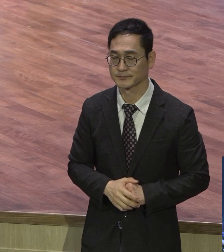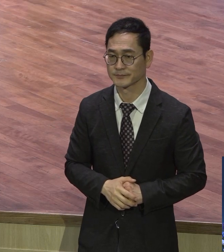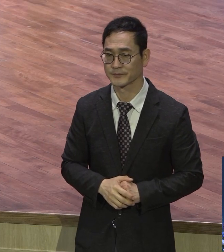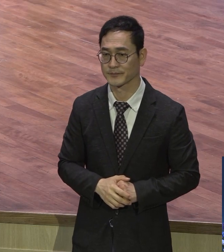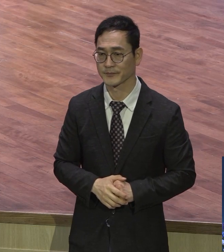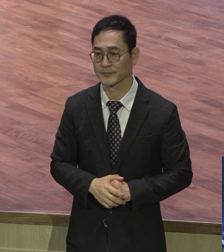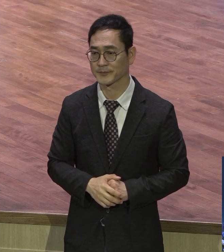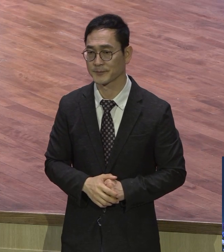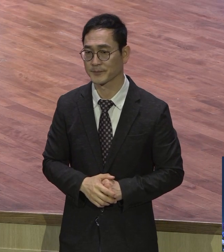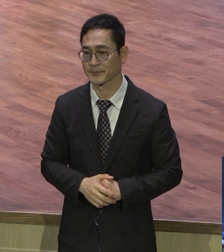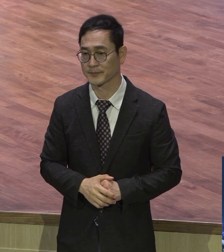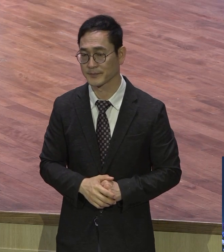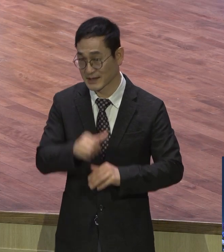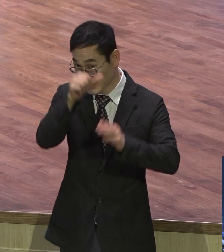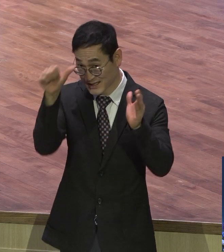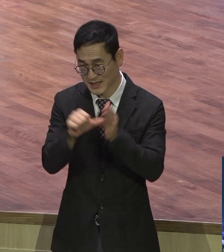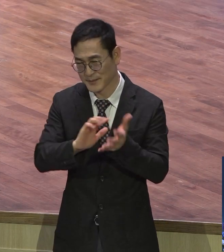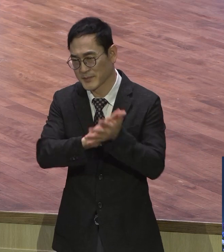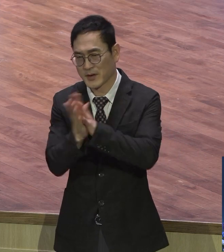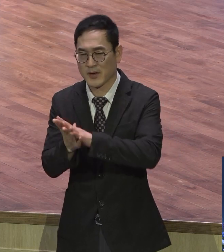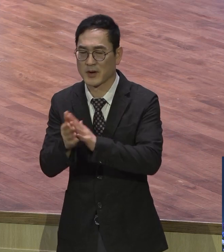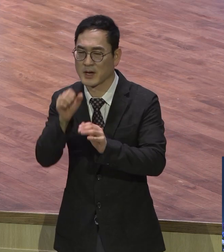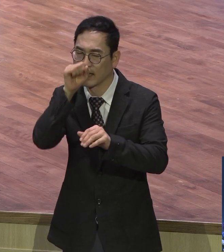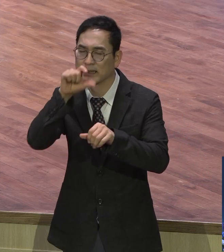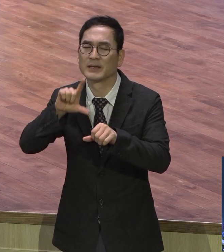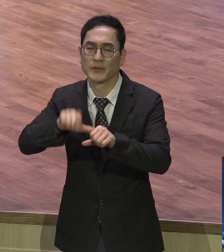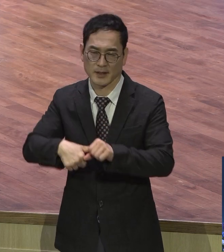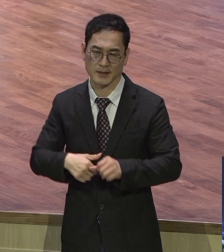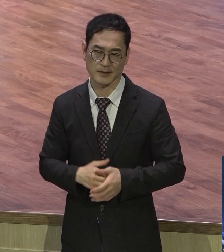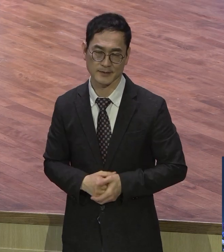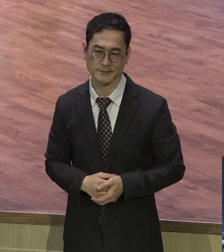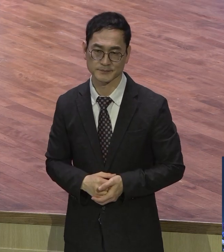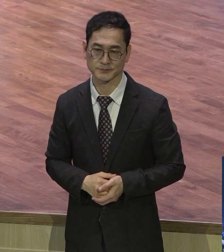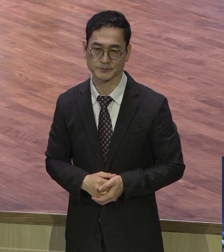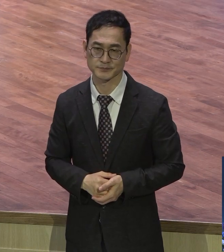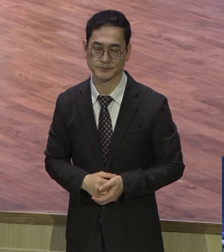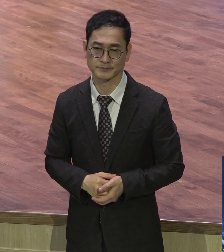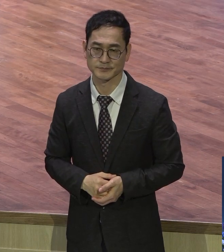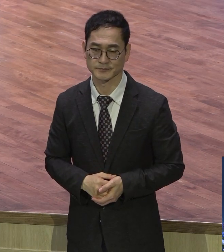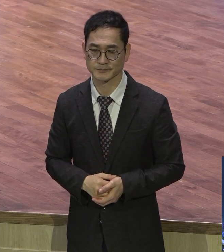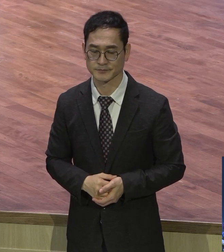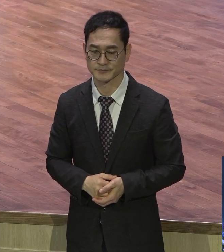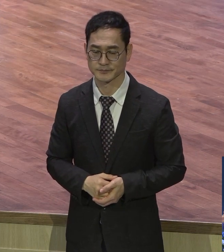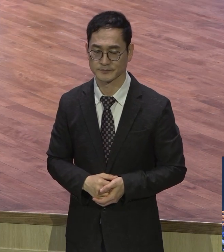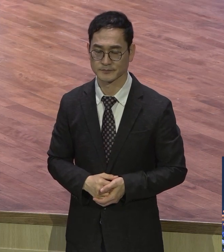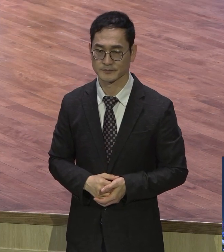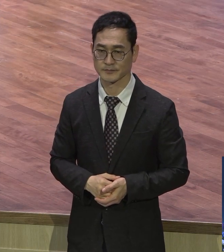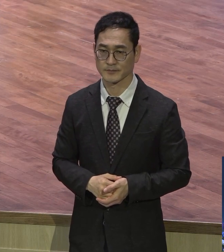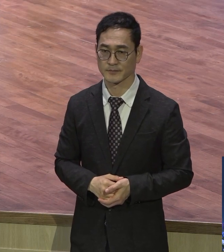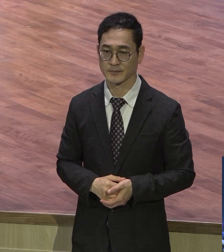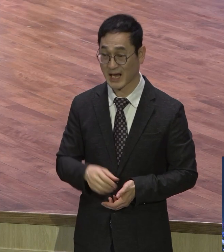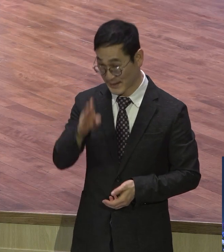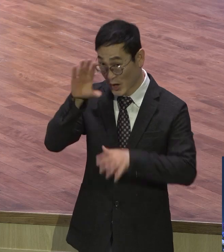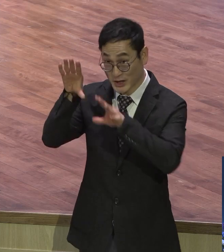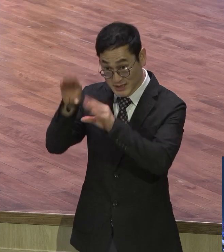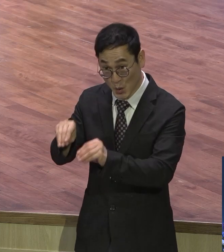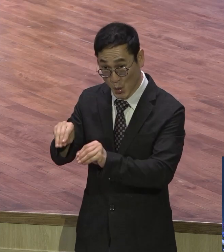치유는 말할 것도 없고 치유 말 안 했어요. 구호를 받으니라. 치유는 당연한 것이고